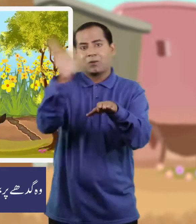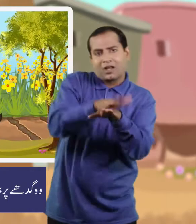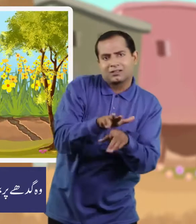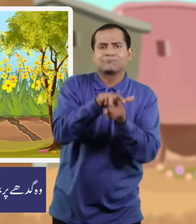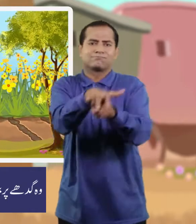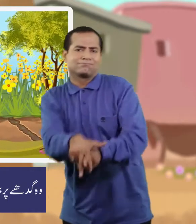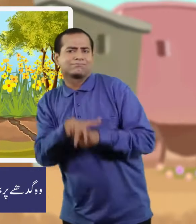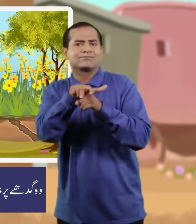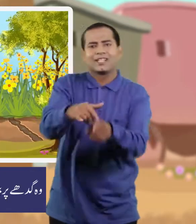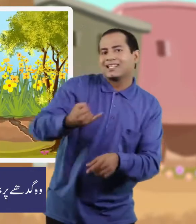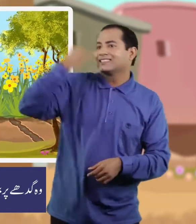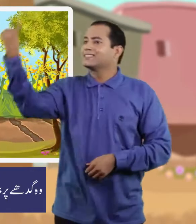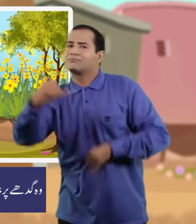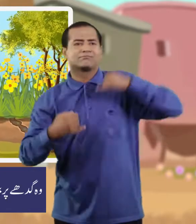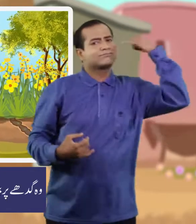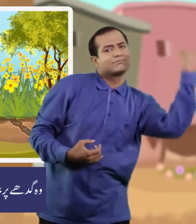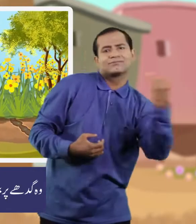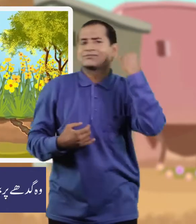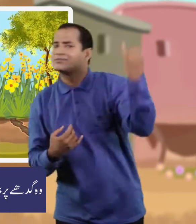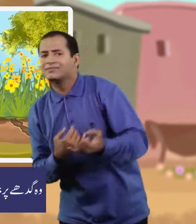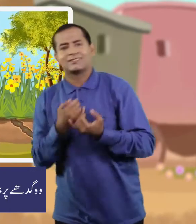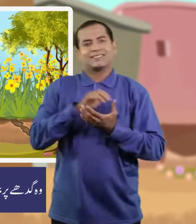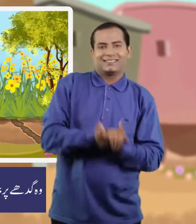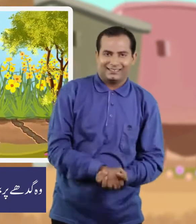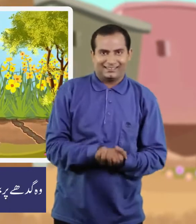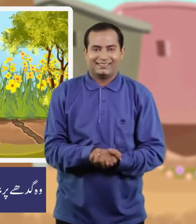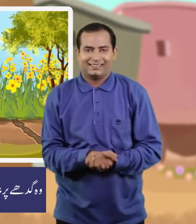वो घदे पर बैठकर खेतों की सेर करता था.